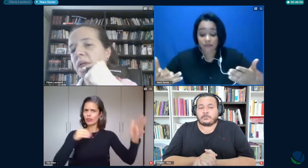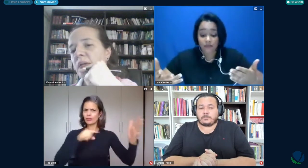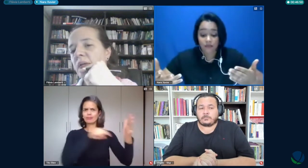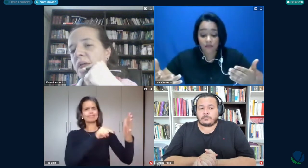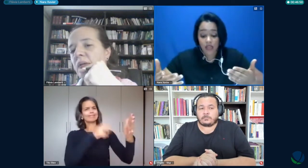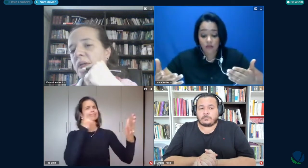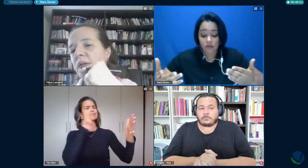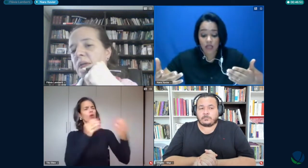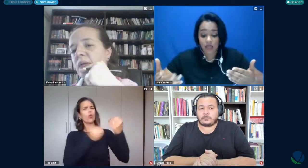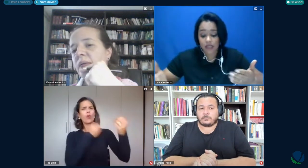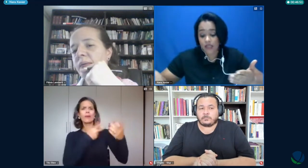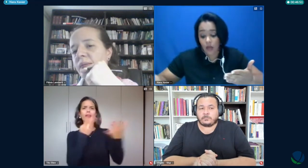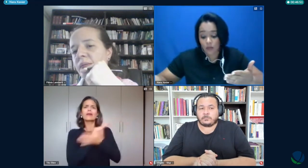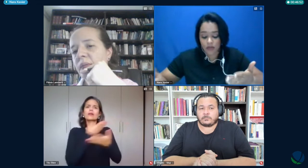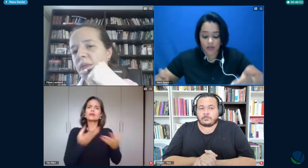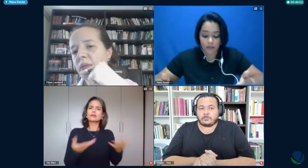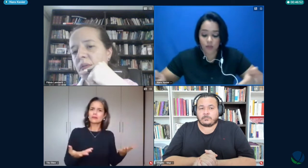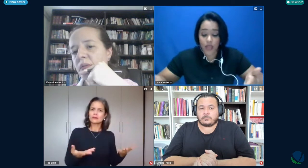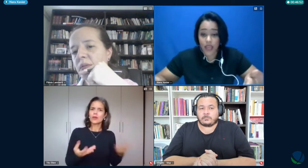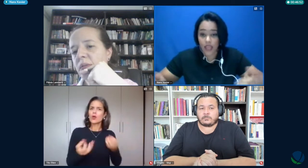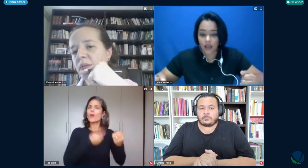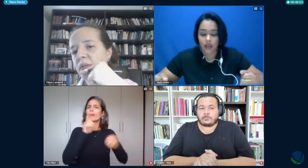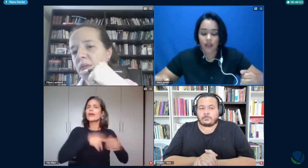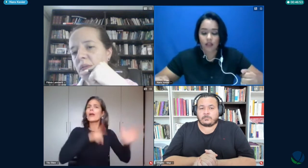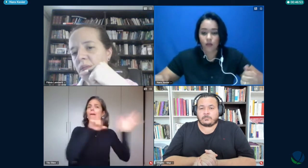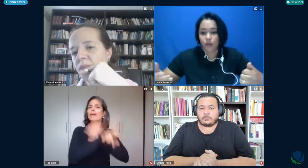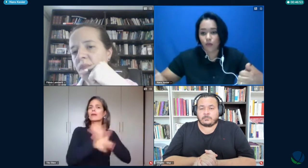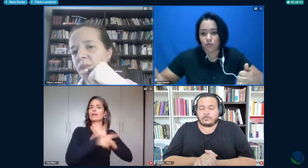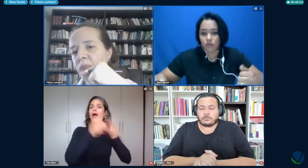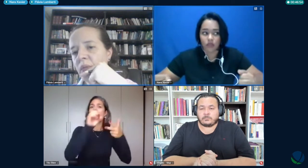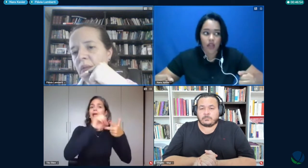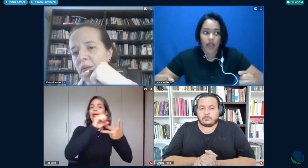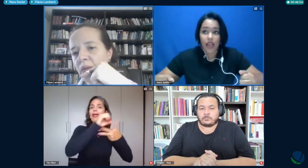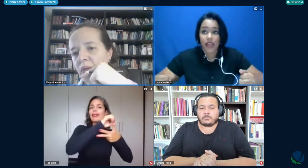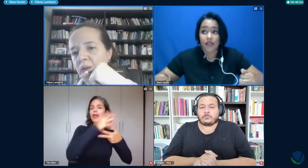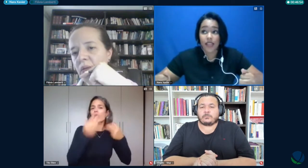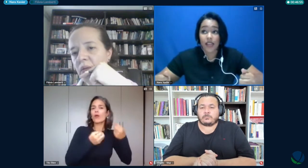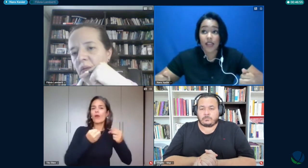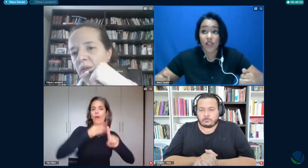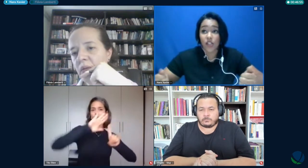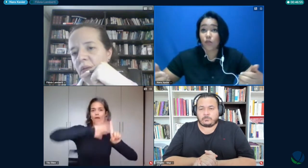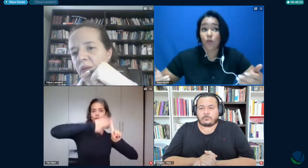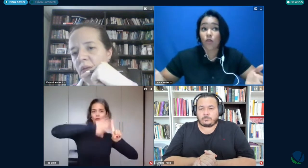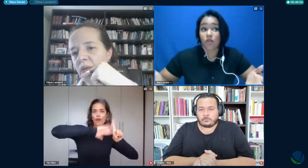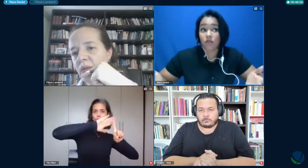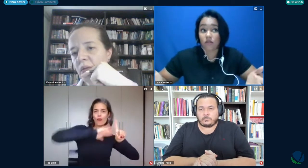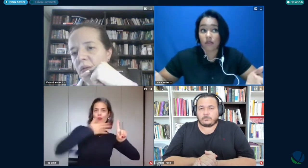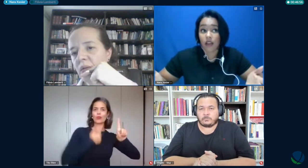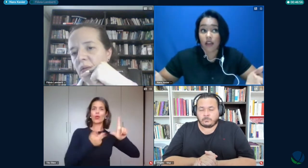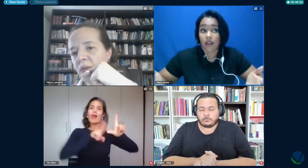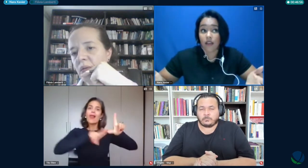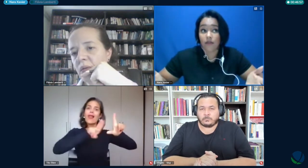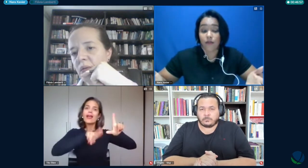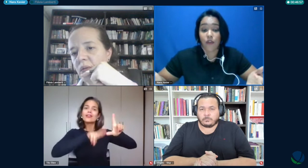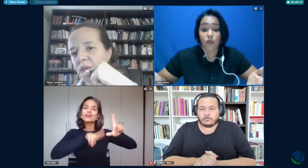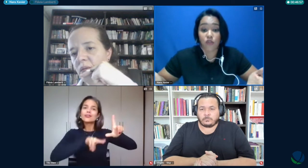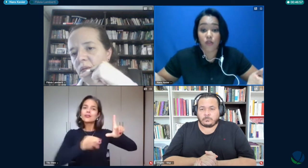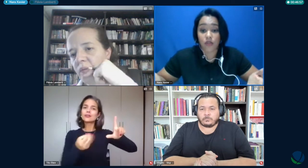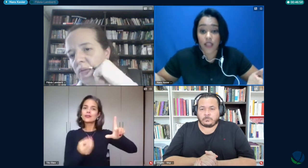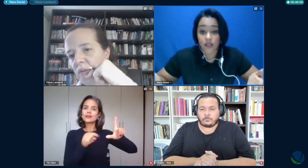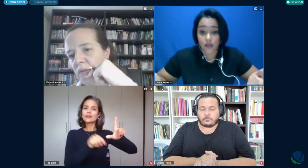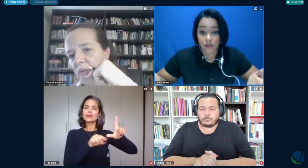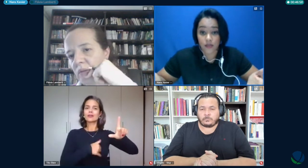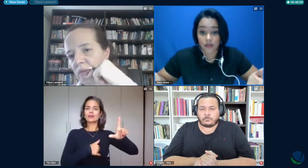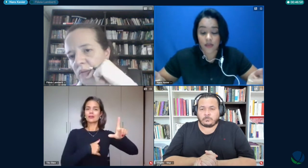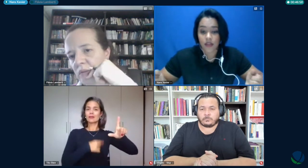funciona uma questão, por exemplo, do Enem, o fundo. Ah, ele legendou a fonte